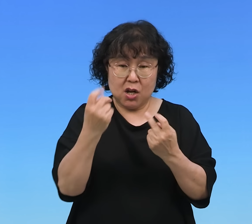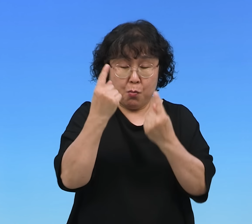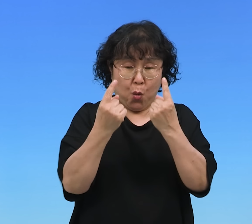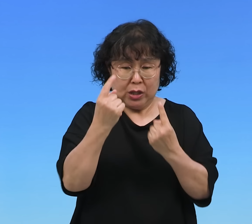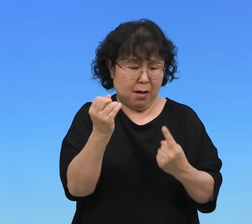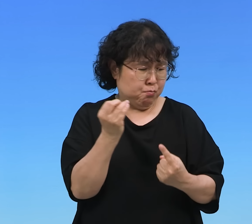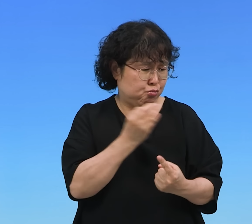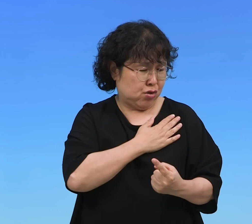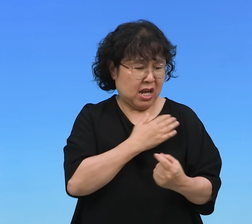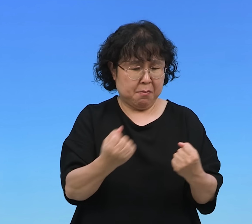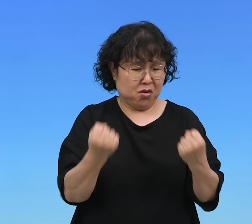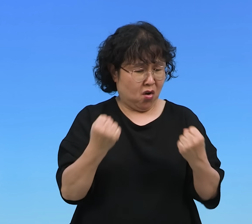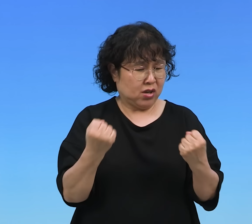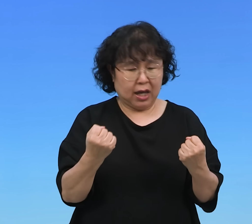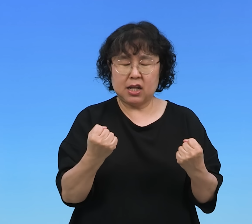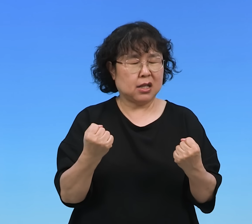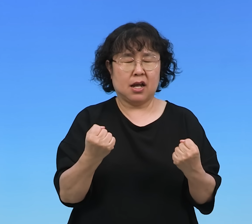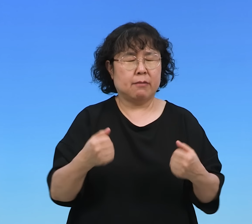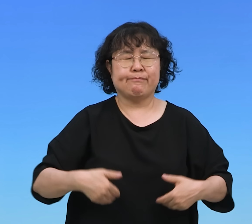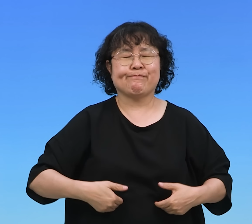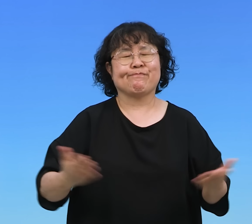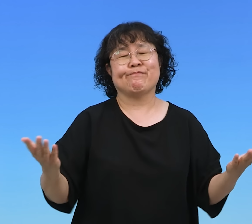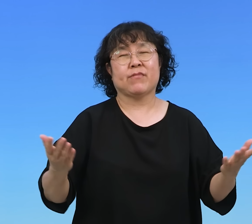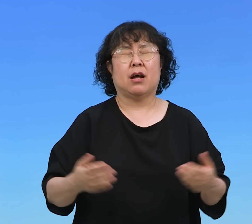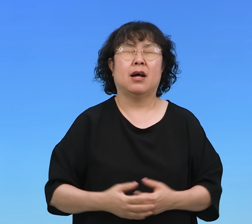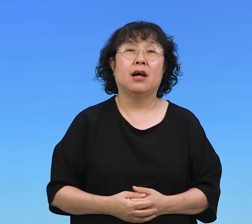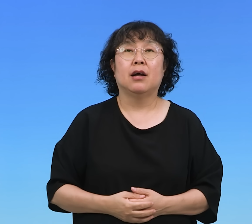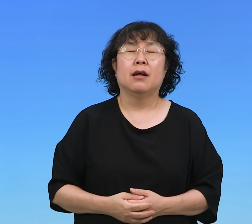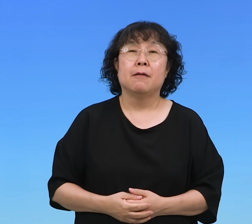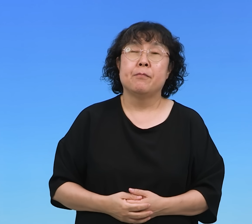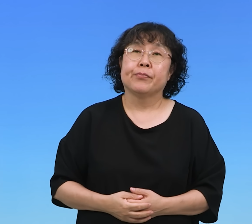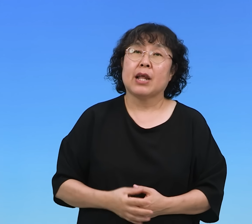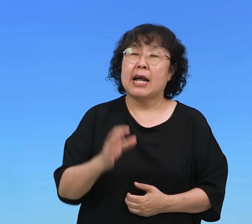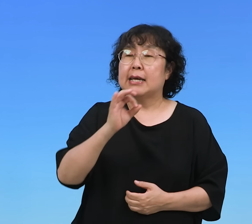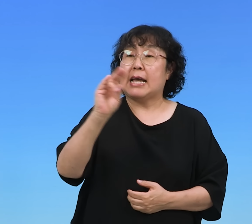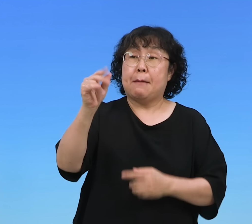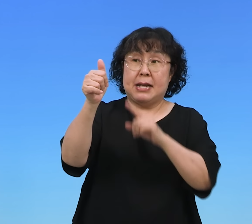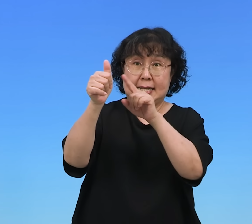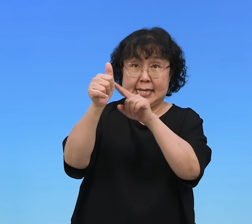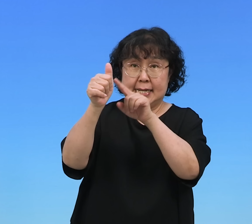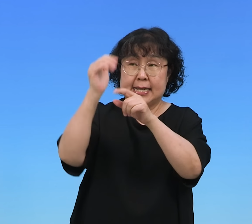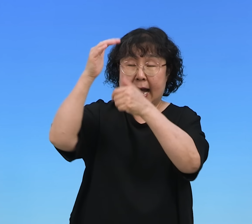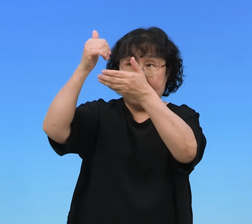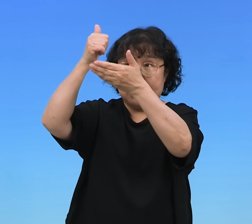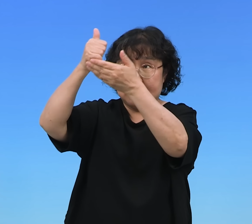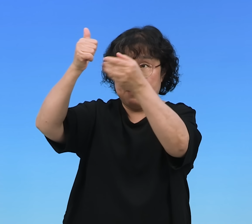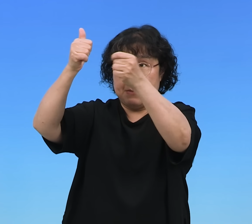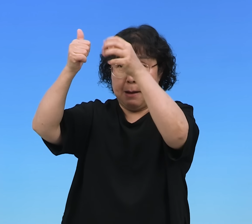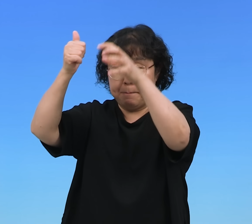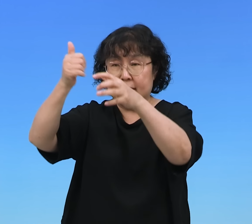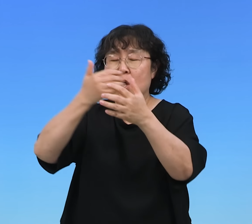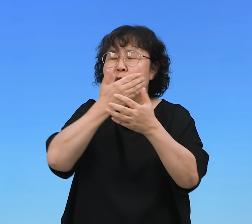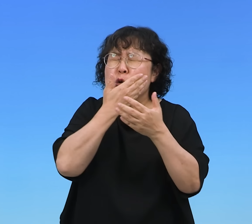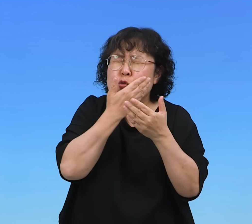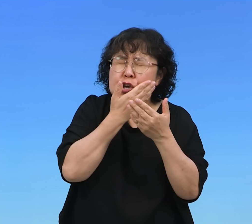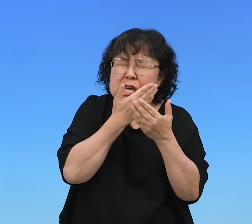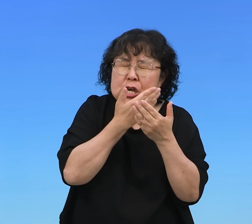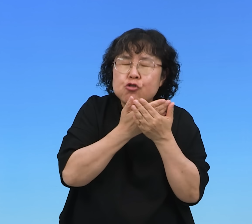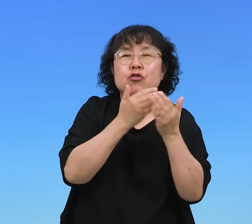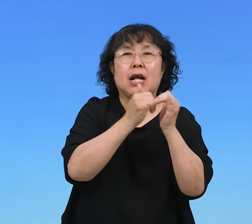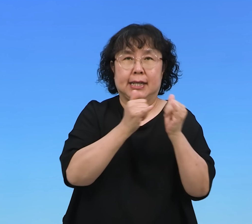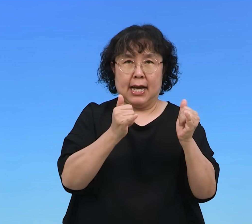뭐 제일 건강했더라. 이런 건 다 별책 부록이고요. 야베스는 하나님 앞에서 귀중한